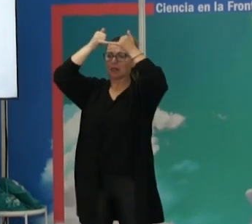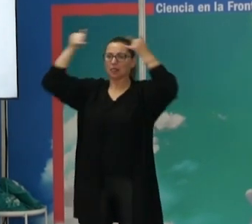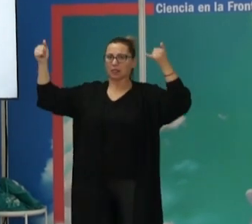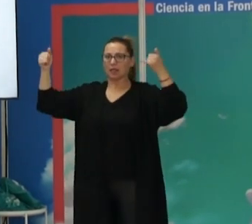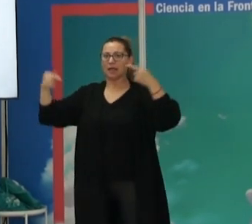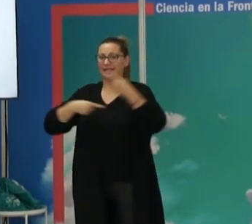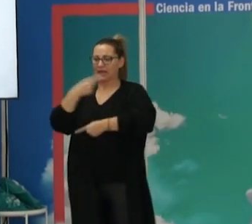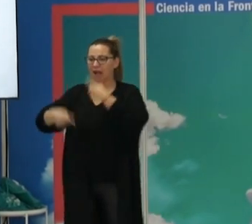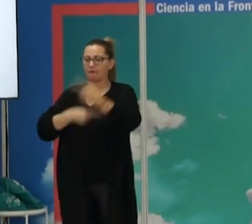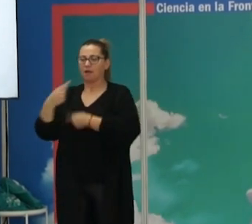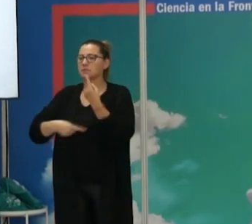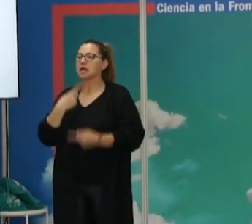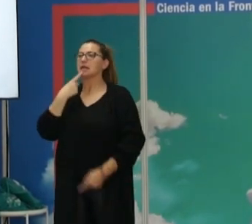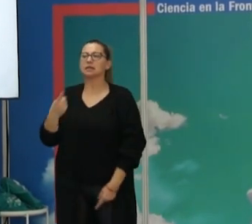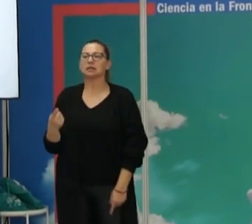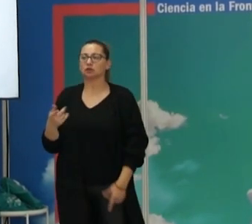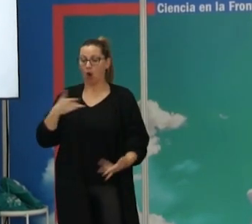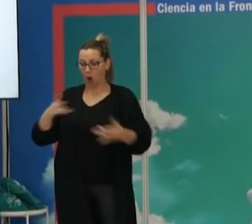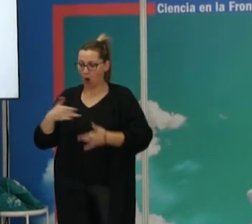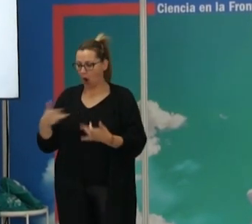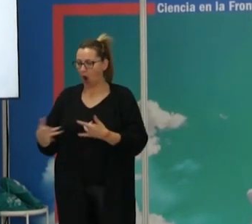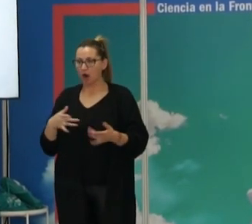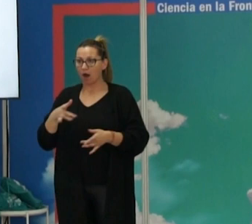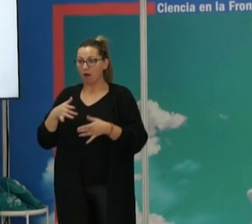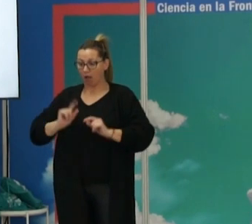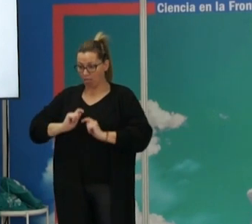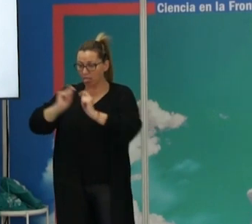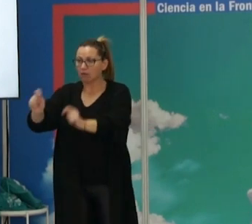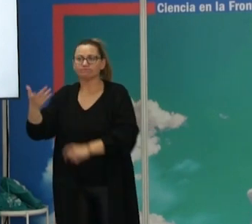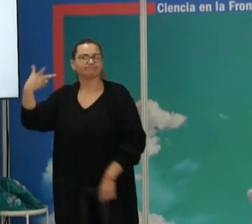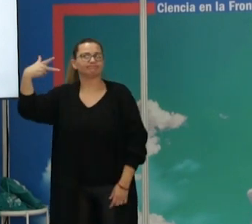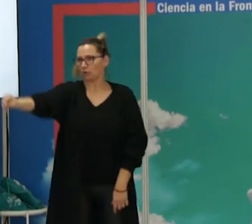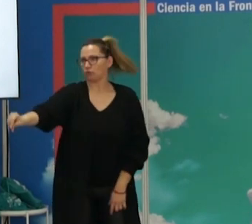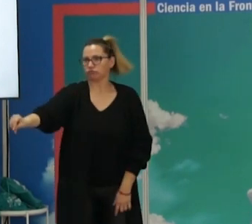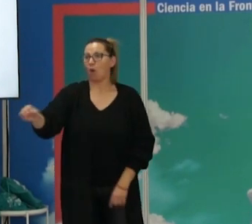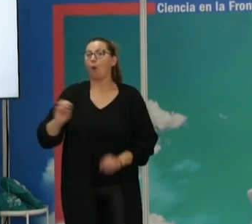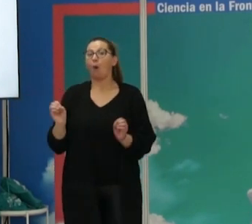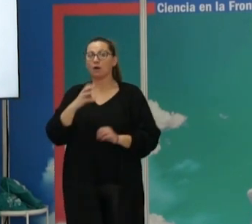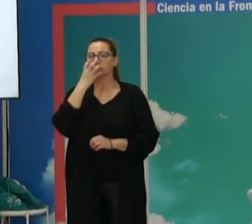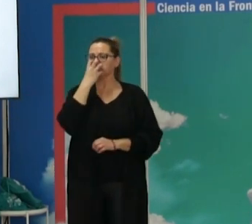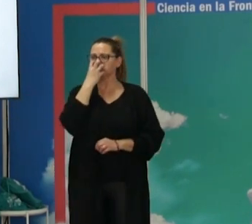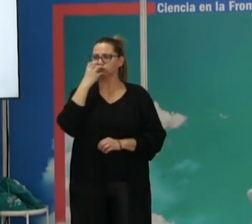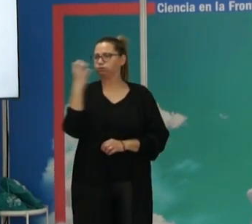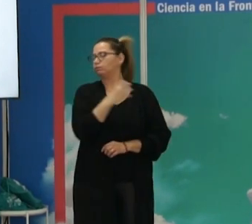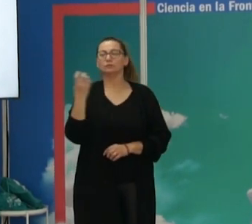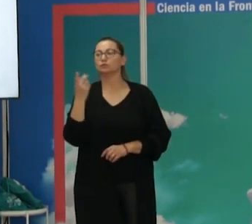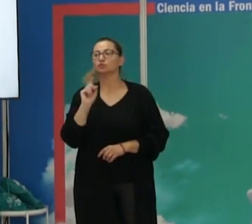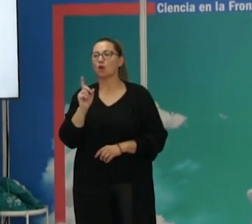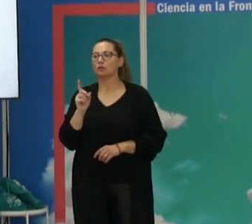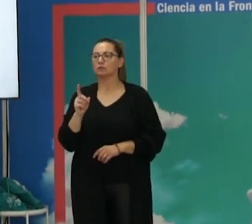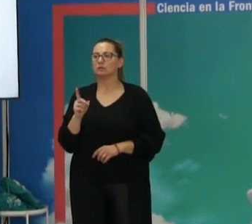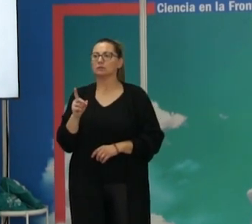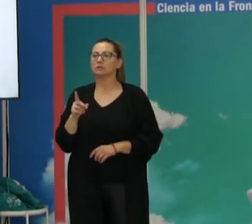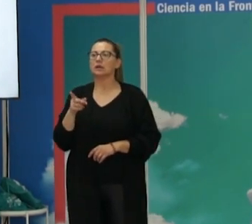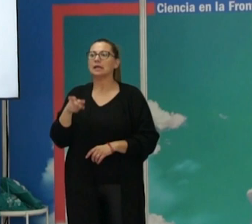se han opuesto a donar los órganos y también a que se retirase el respirador automático y que han sobrevivido, si es que eso lo